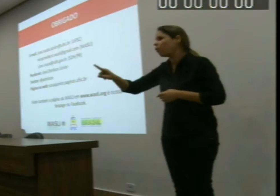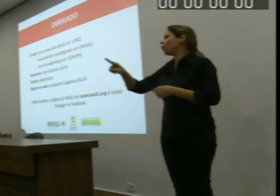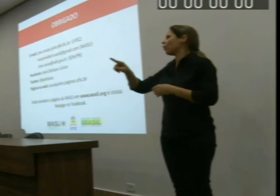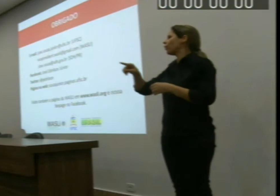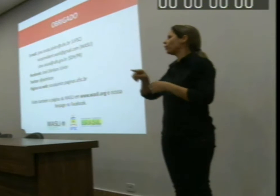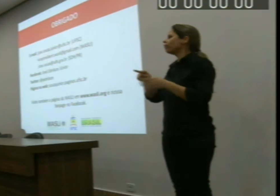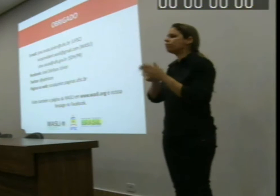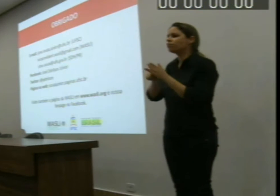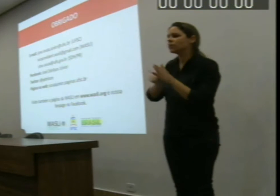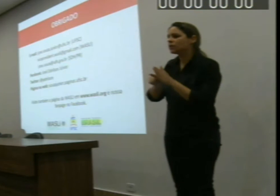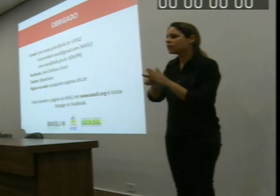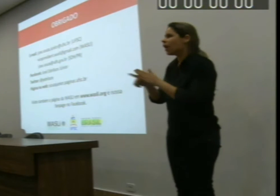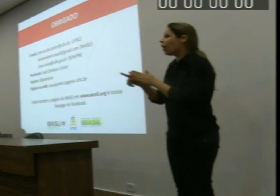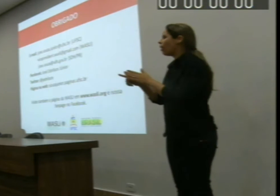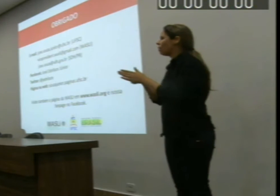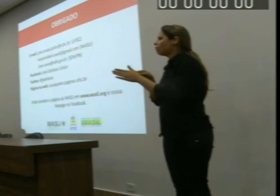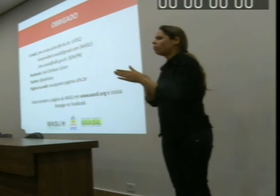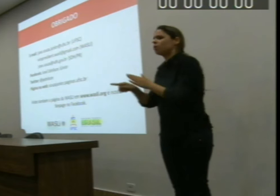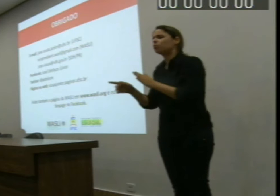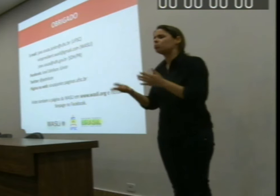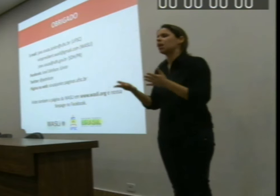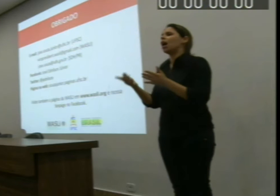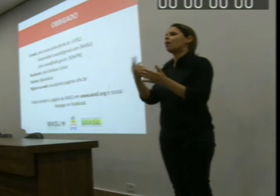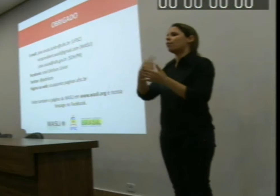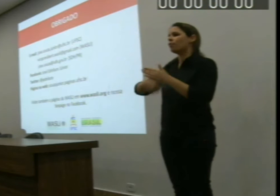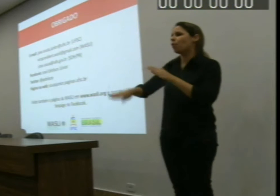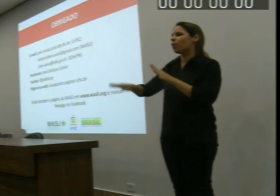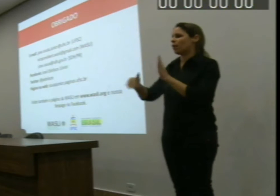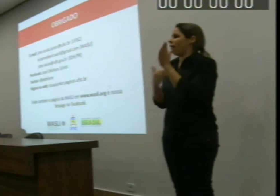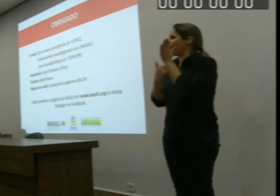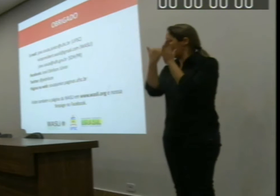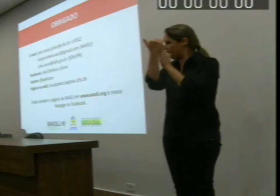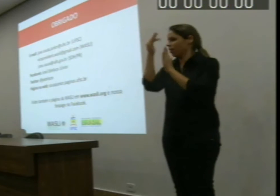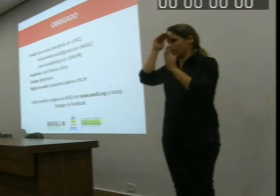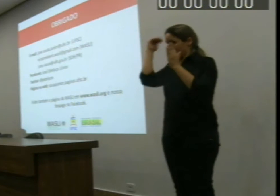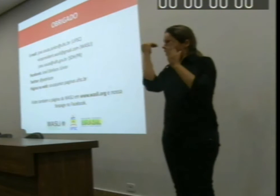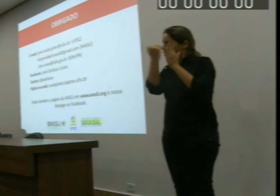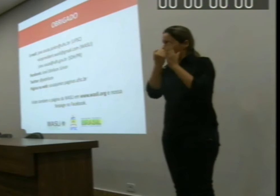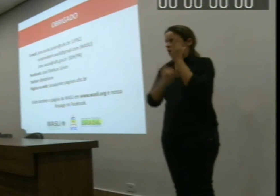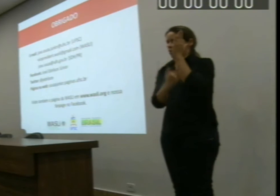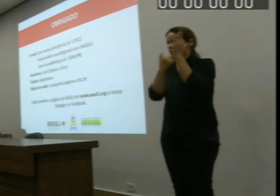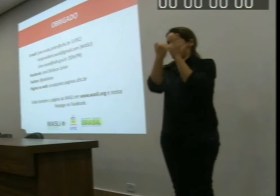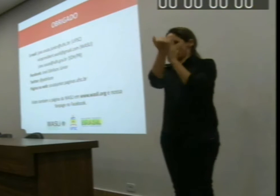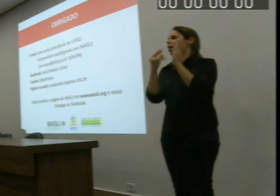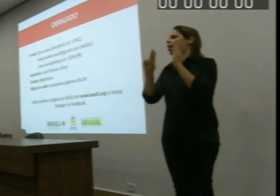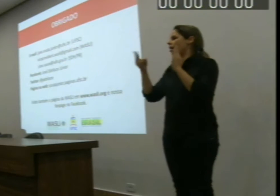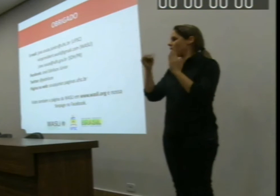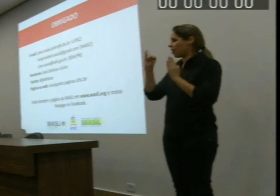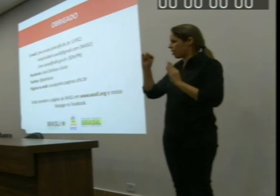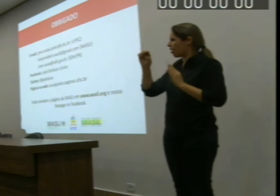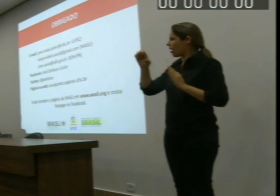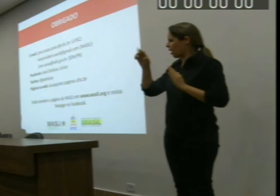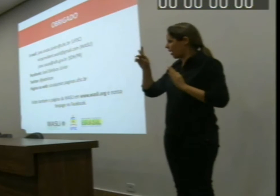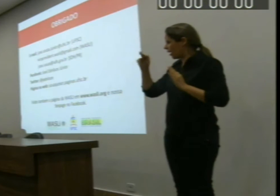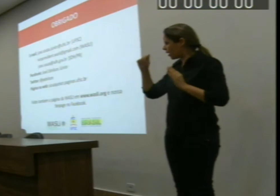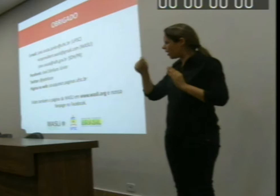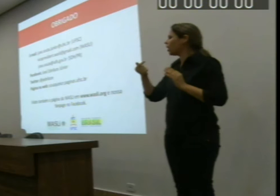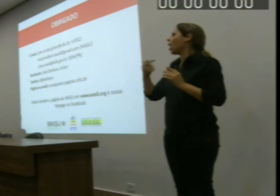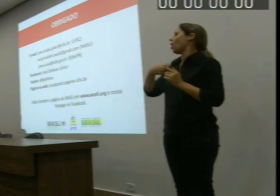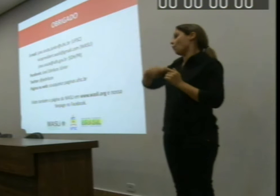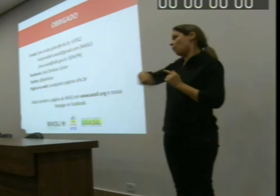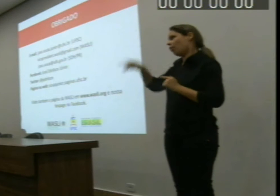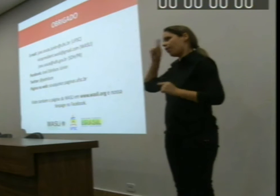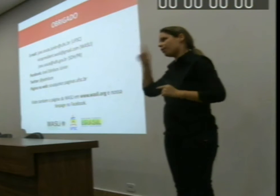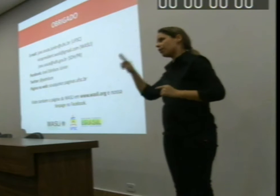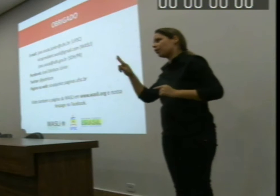não resolveu já tá um problema para mim porque eh a direção e a pessoa